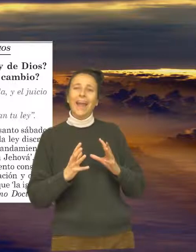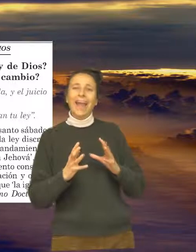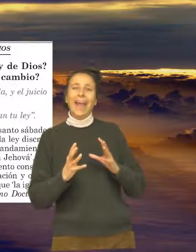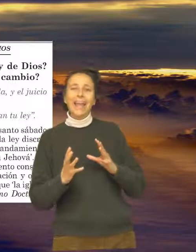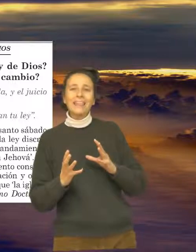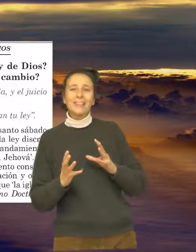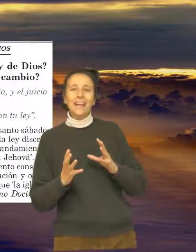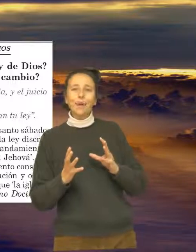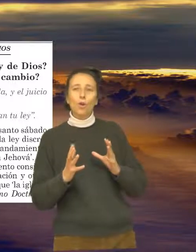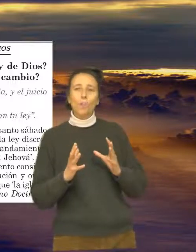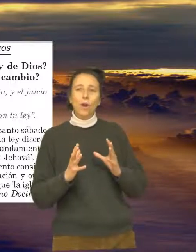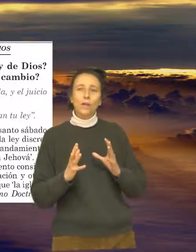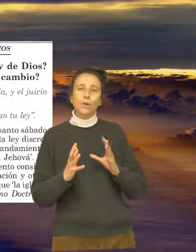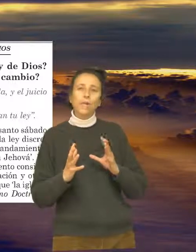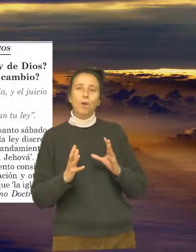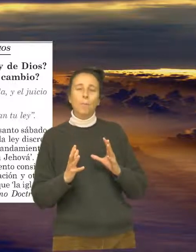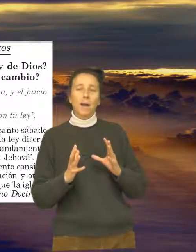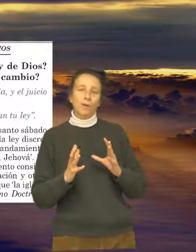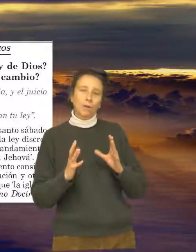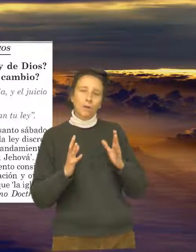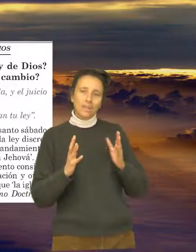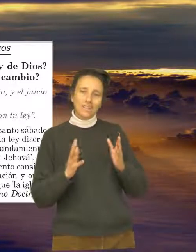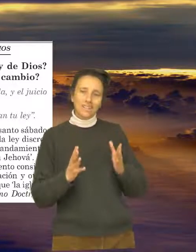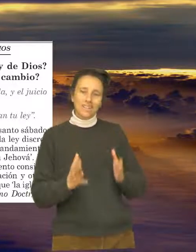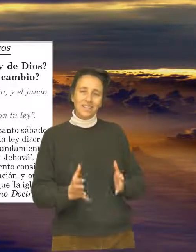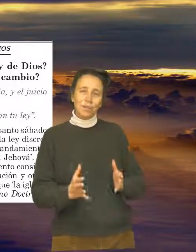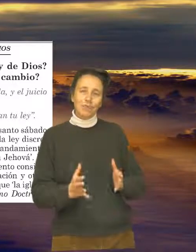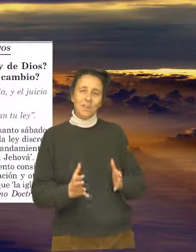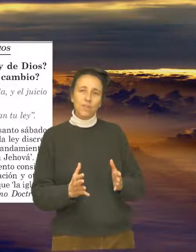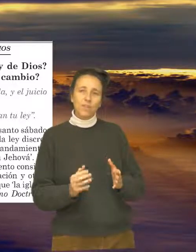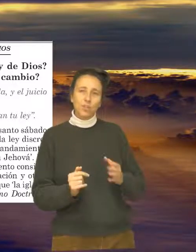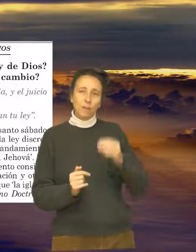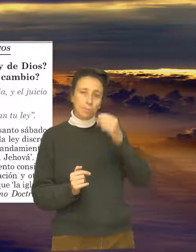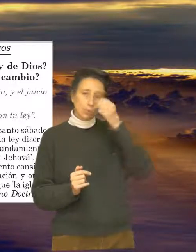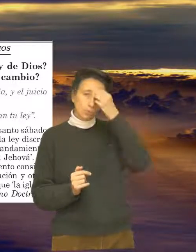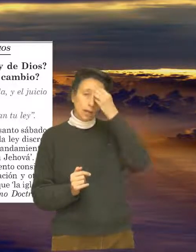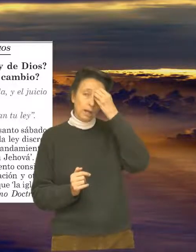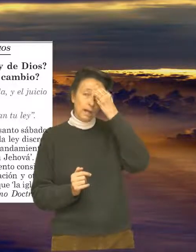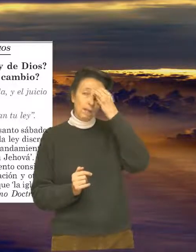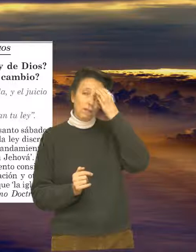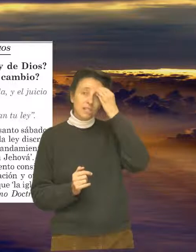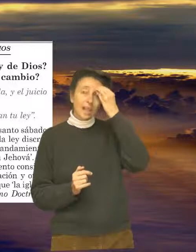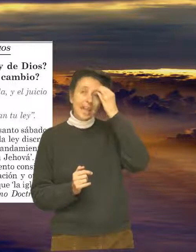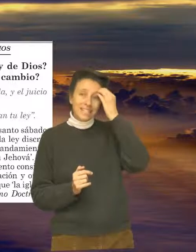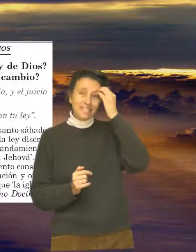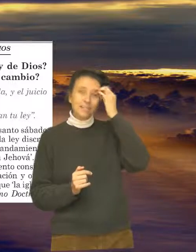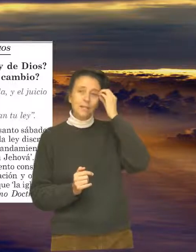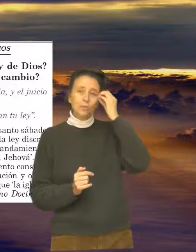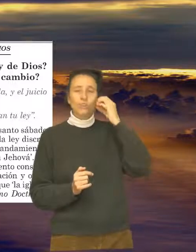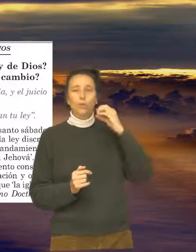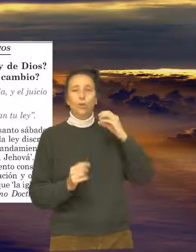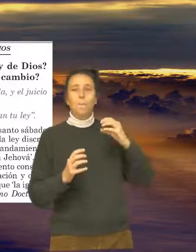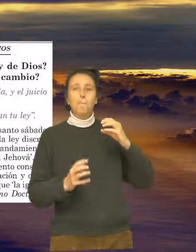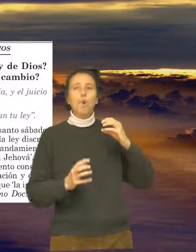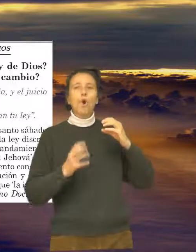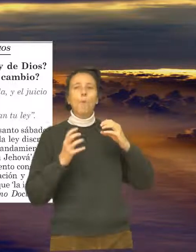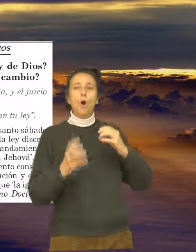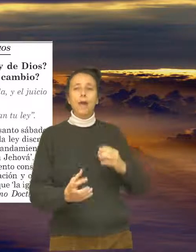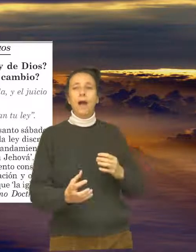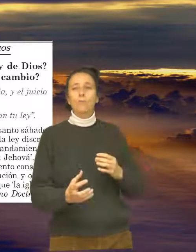algo entre lo bueno y lo malo. Se exige una decisión absoluta. Entonces, esta